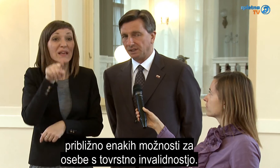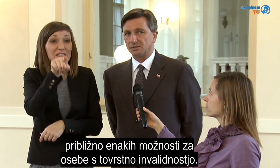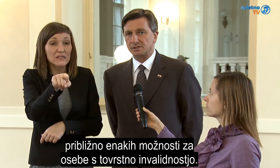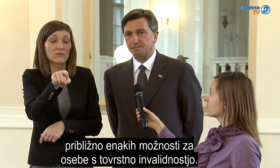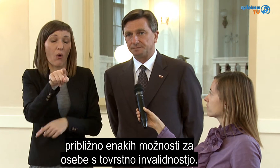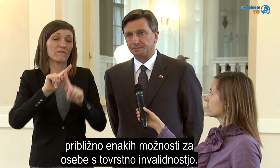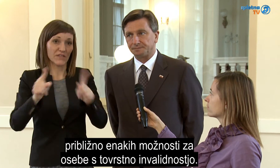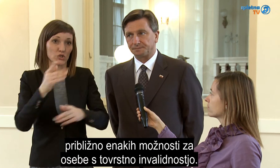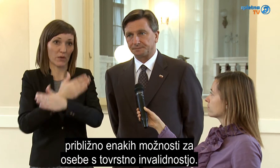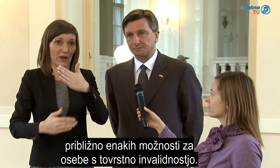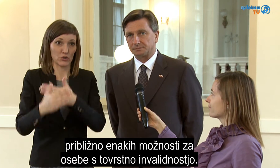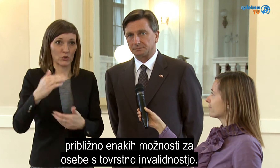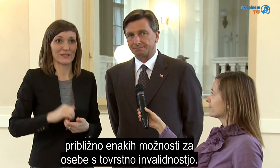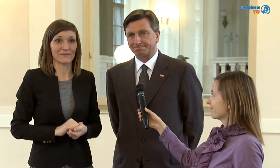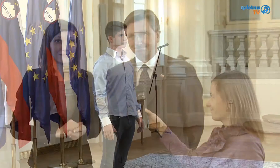vrsto invalidnosti.